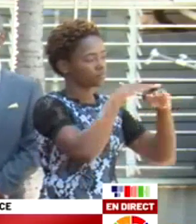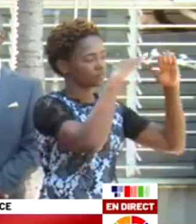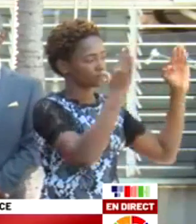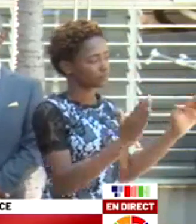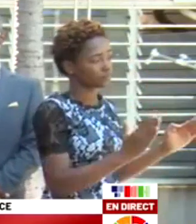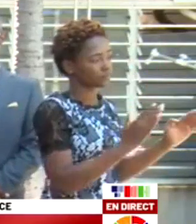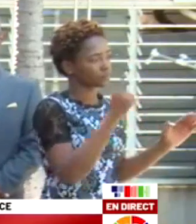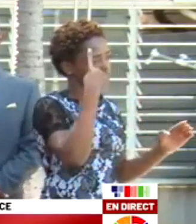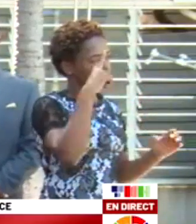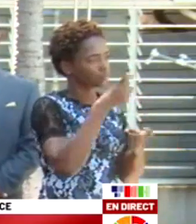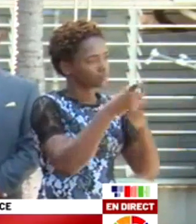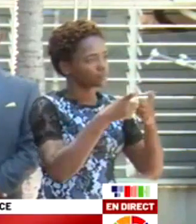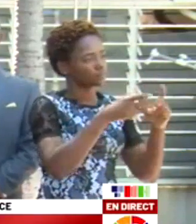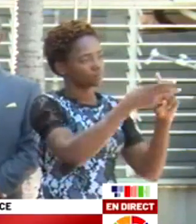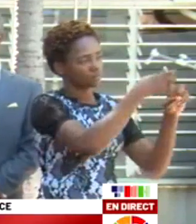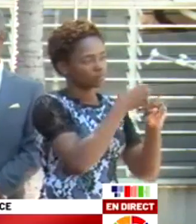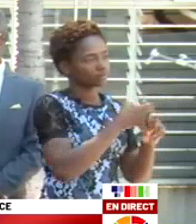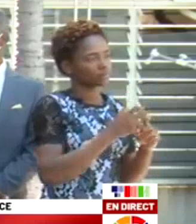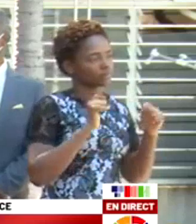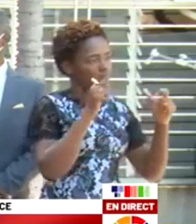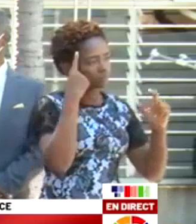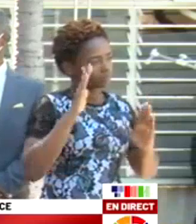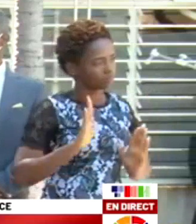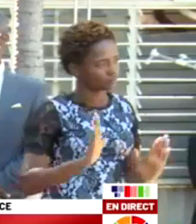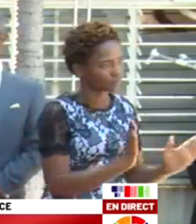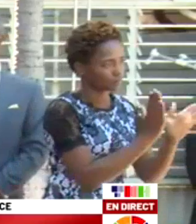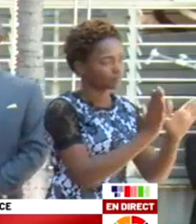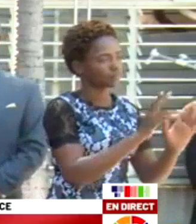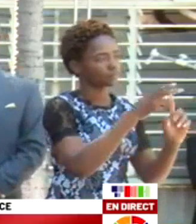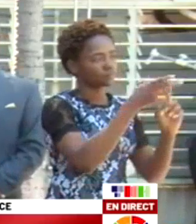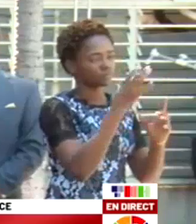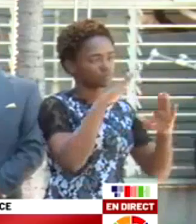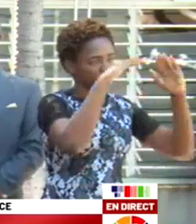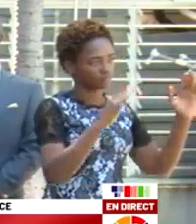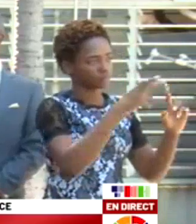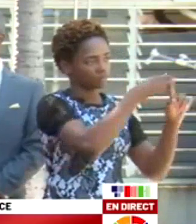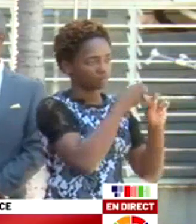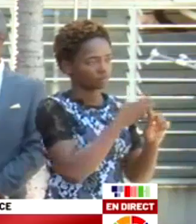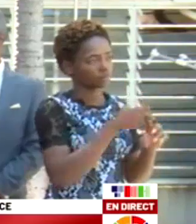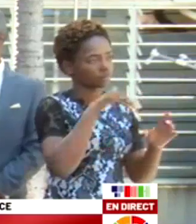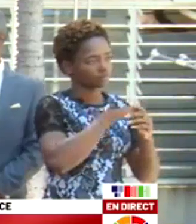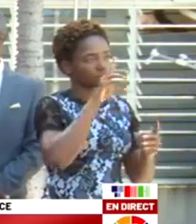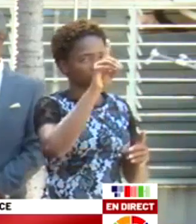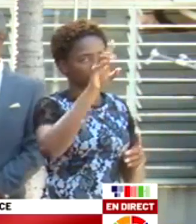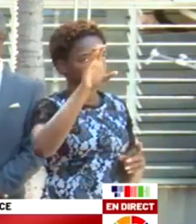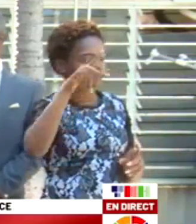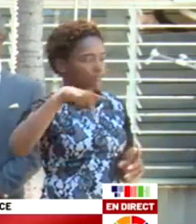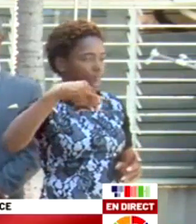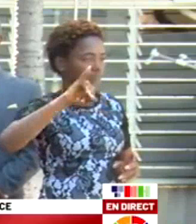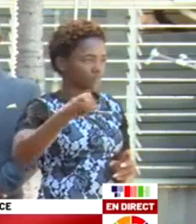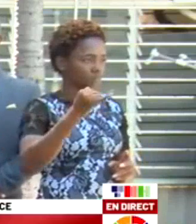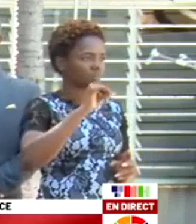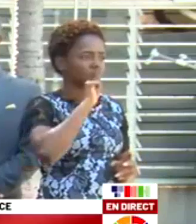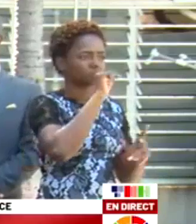anti-kidnapping rapidement pour renforcer la cellule anti-kidnapping dans le DCPJ. Mais ce n'est pas le monde qui a sauté dehors qui a dans la